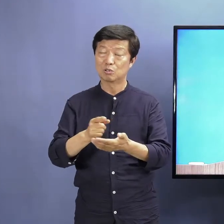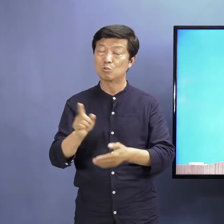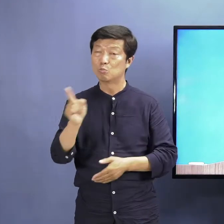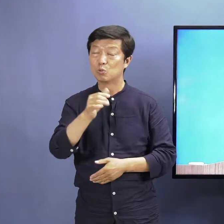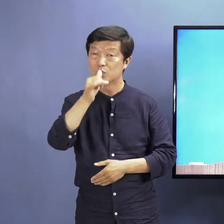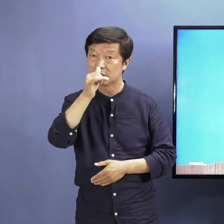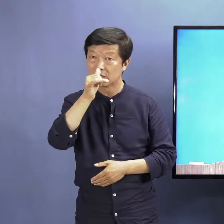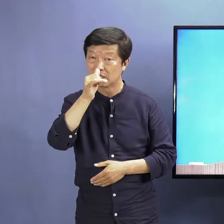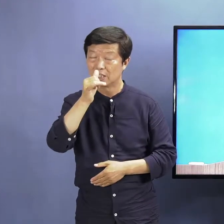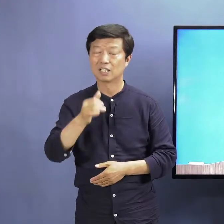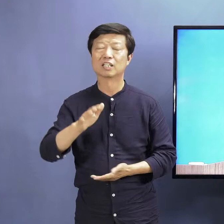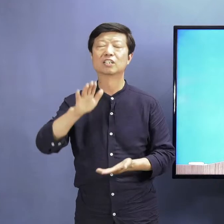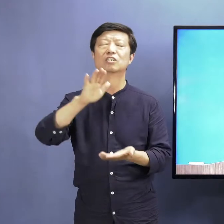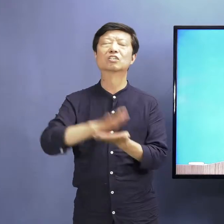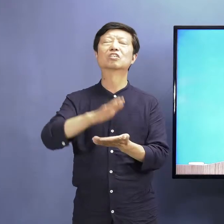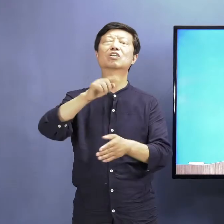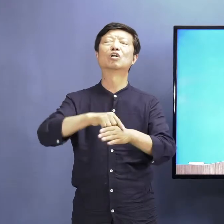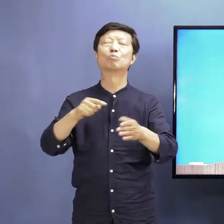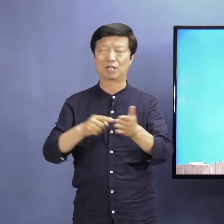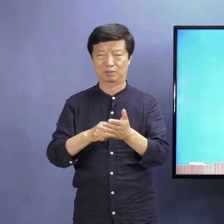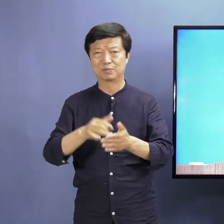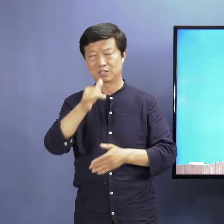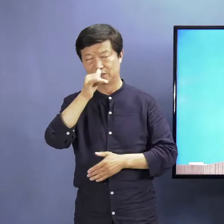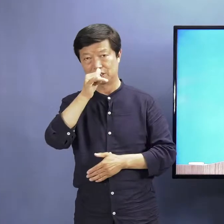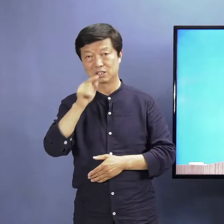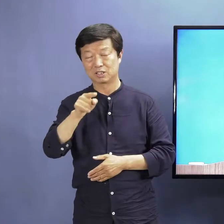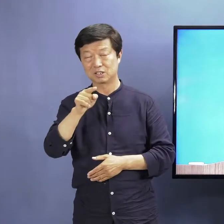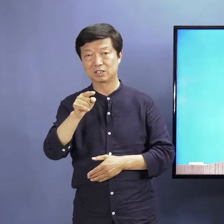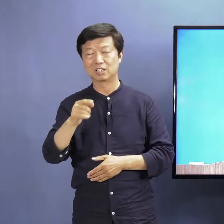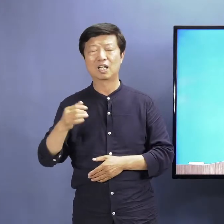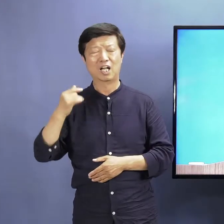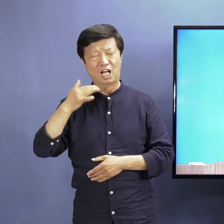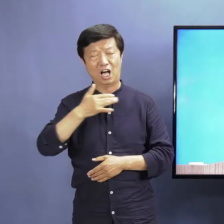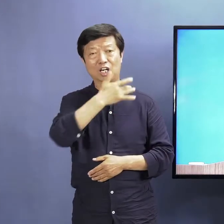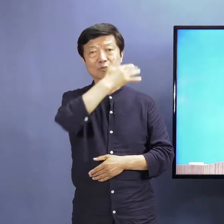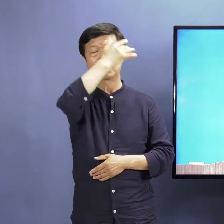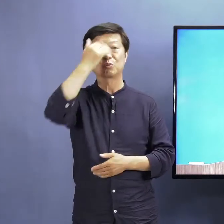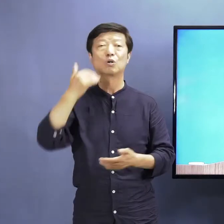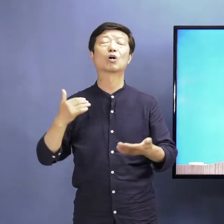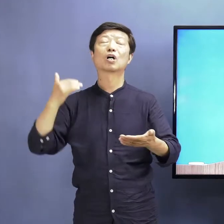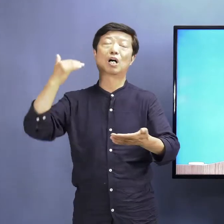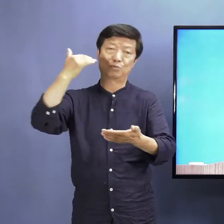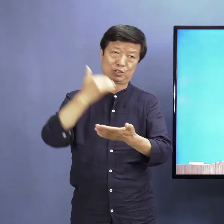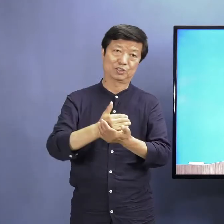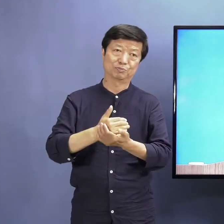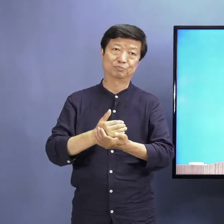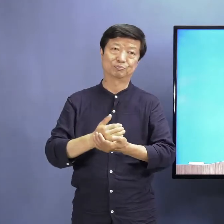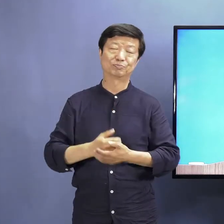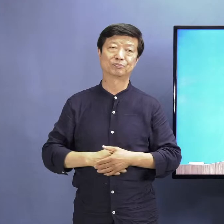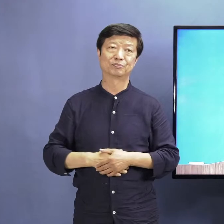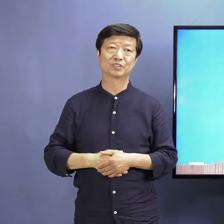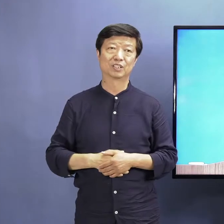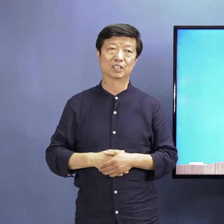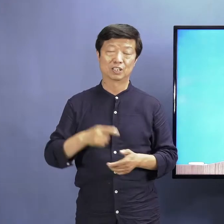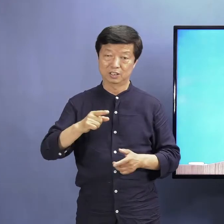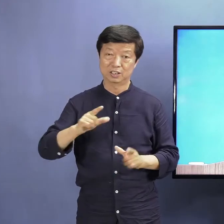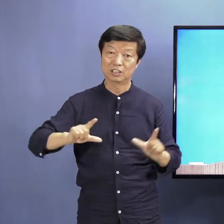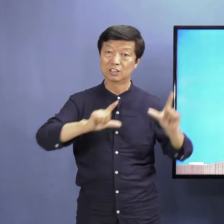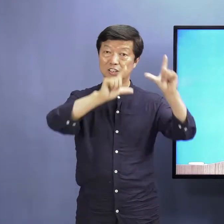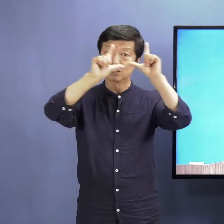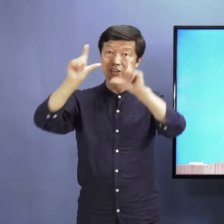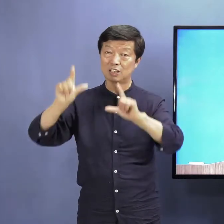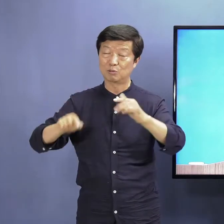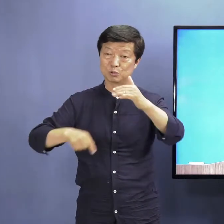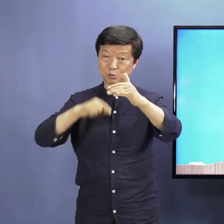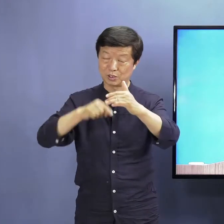거예요. 열정이 있는 것은 아름답고 감동적입니다. 그리고 그 삶 속에서